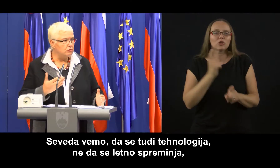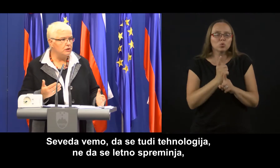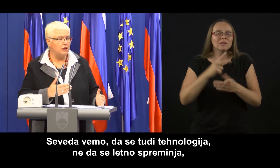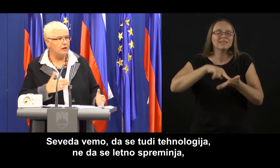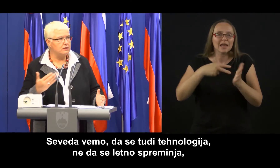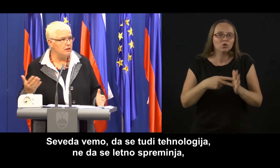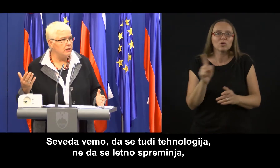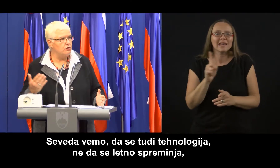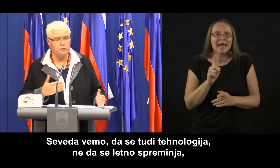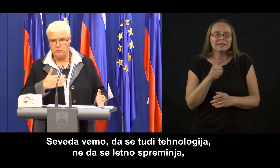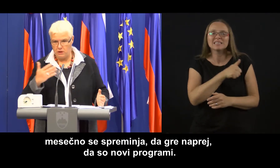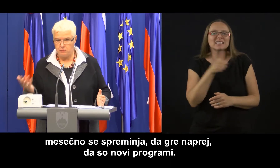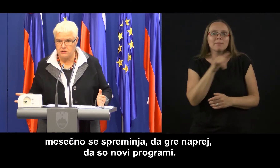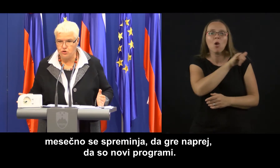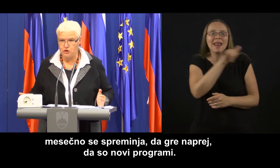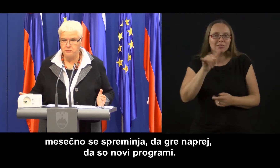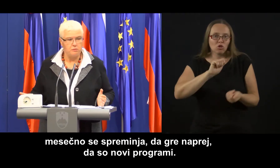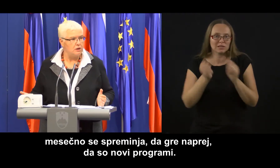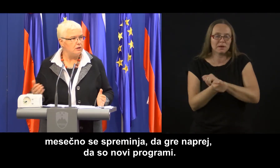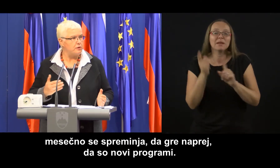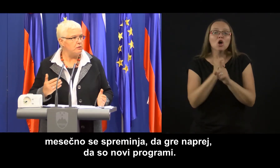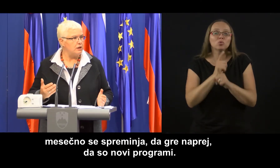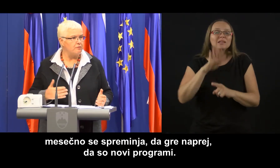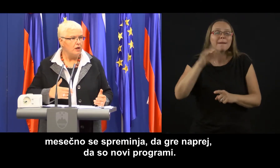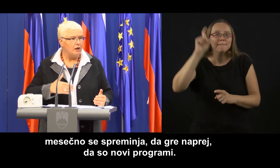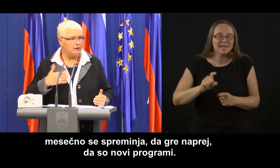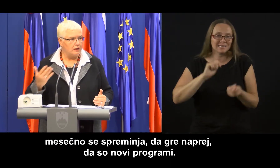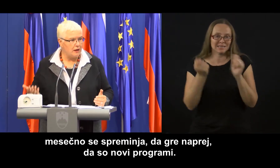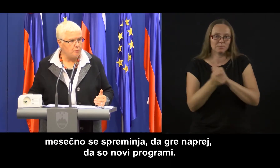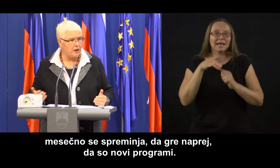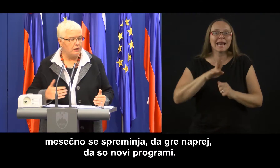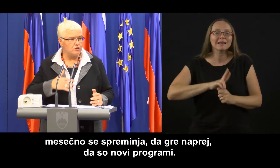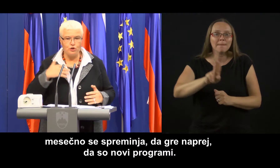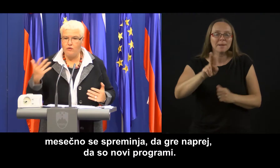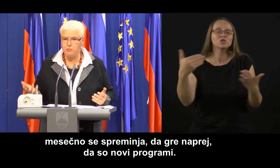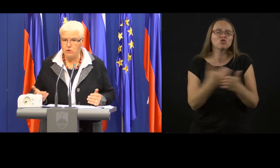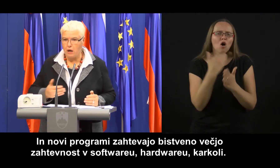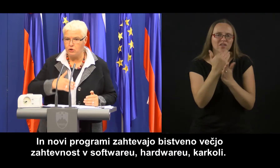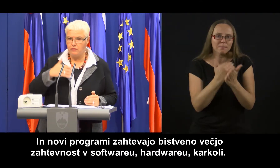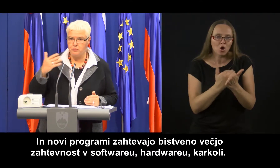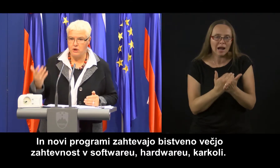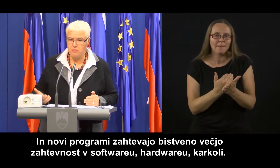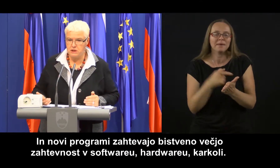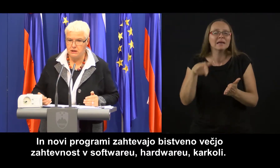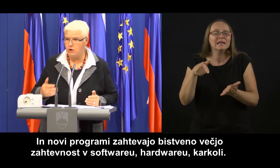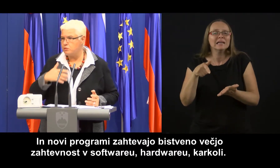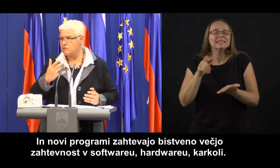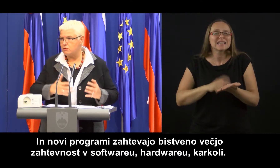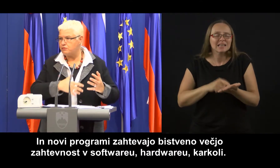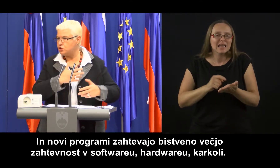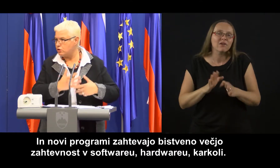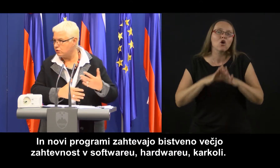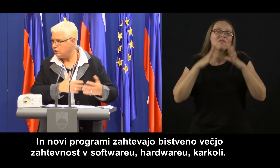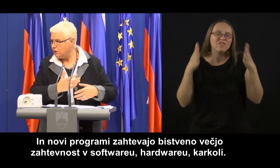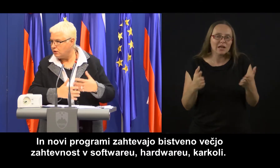tu tehnologija ne, da se letno spreminja, mesečno se spreminja, da gre naprej, da so novi programi. Novi programi zahtevajo